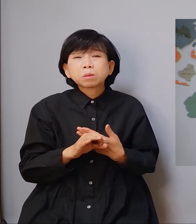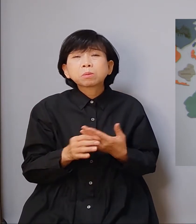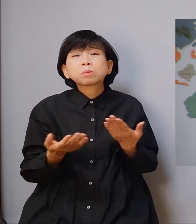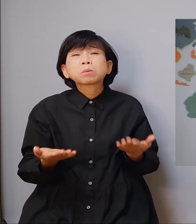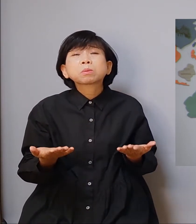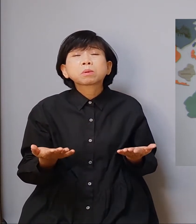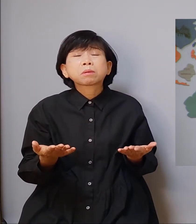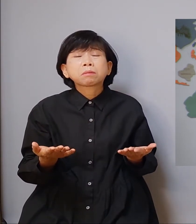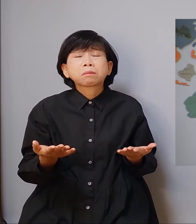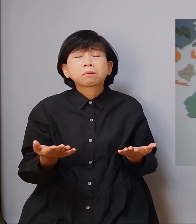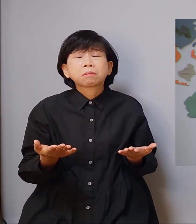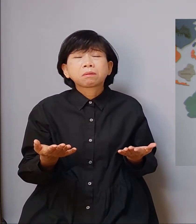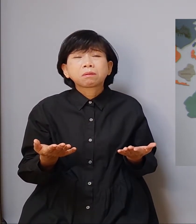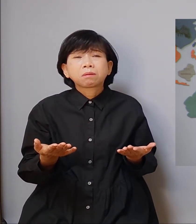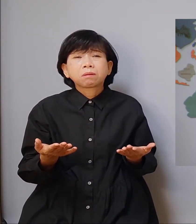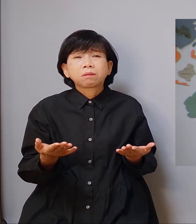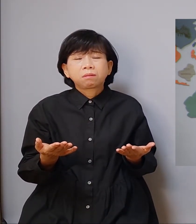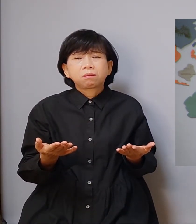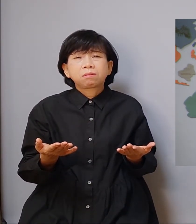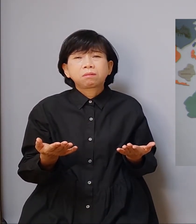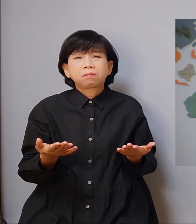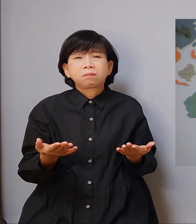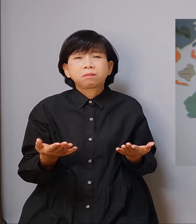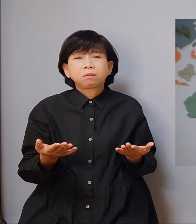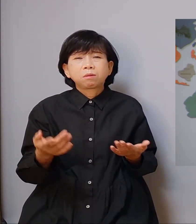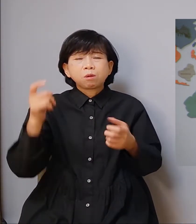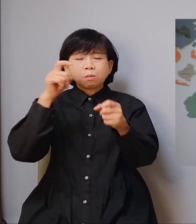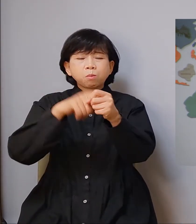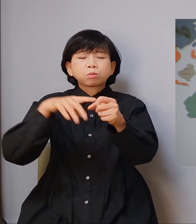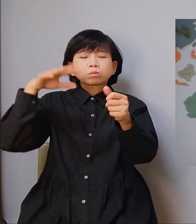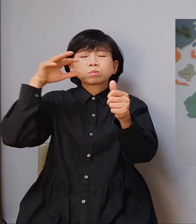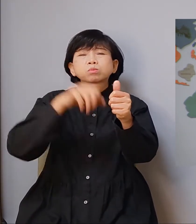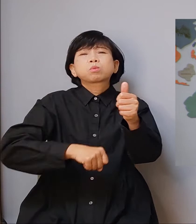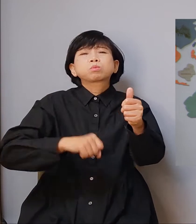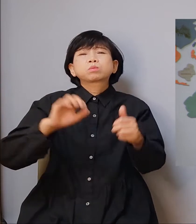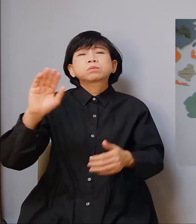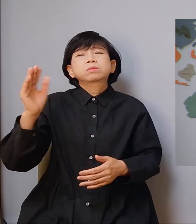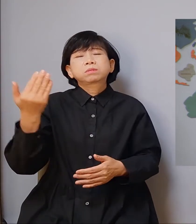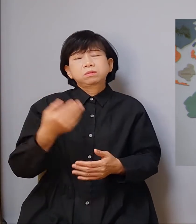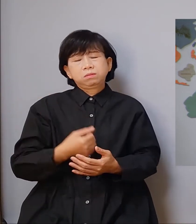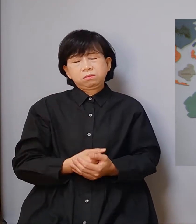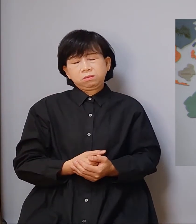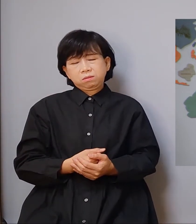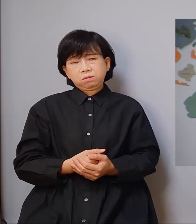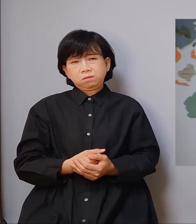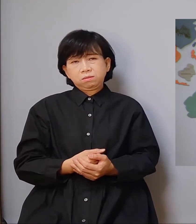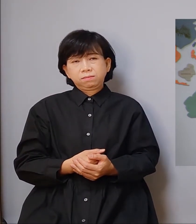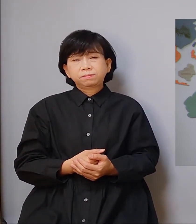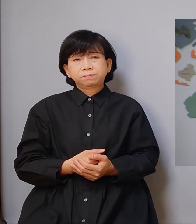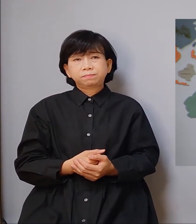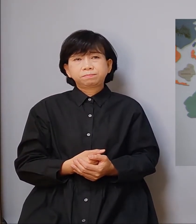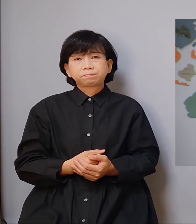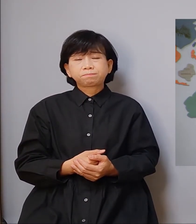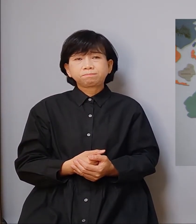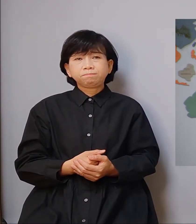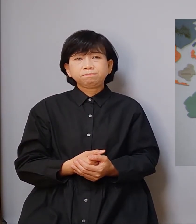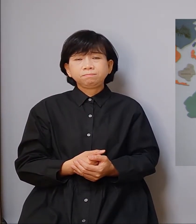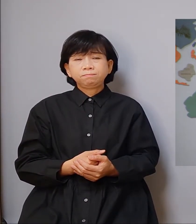목적을 놓칠 수밖에 없습니다. 다음 단계로 가기 위해서 그 길이 필요한